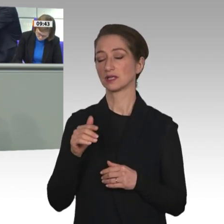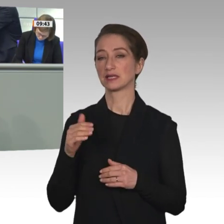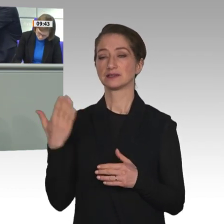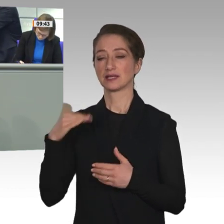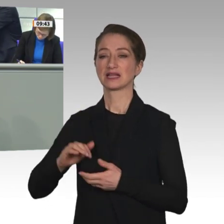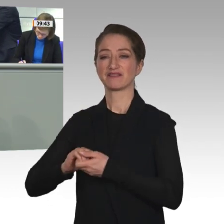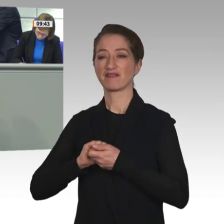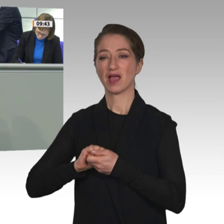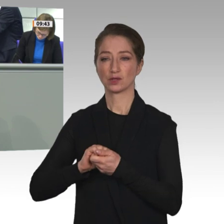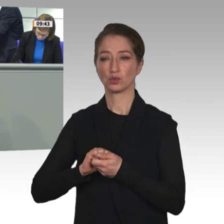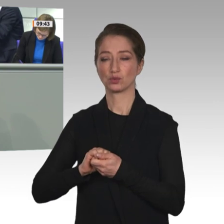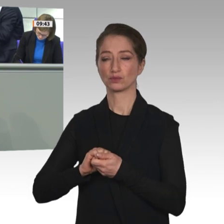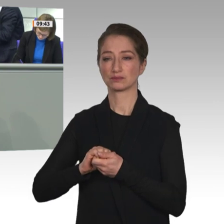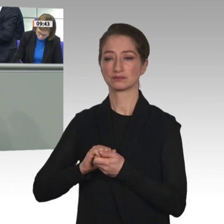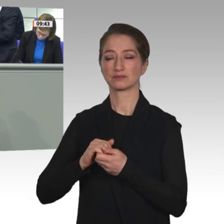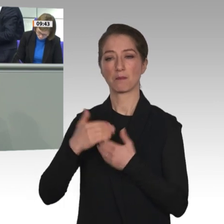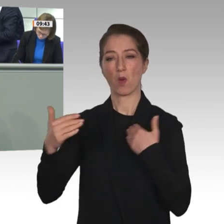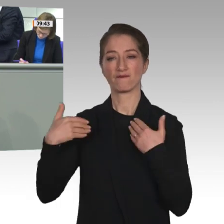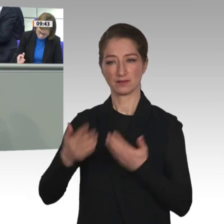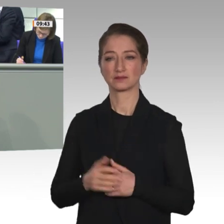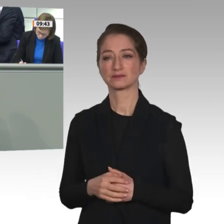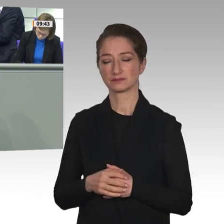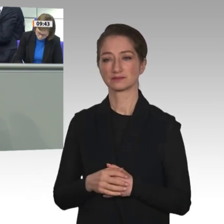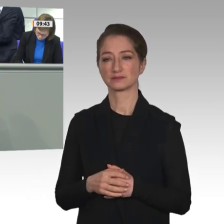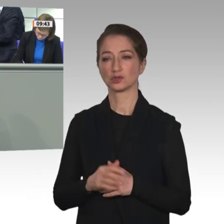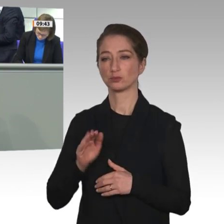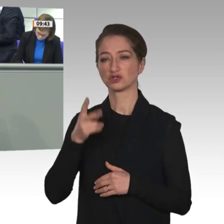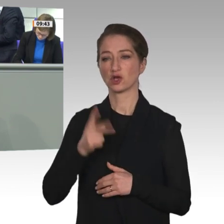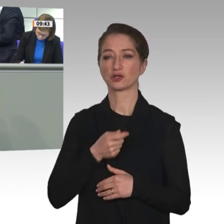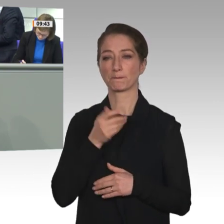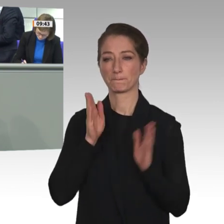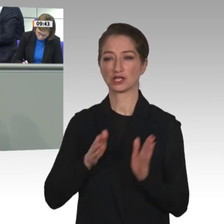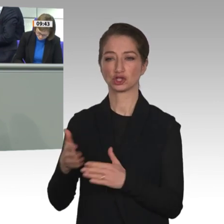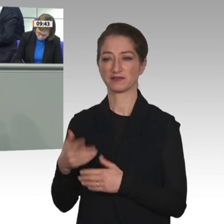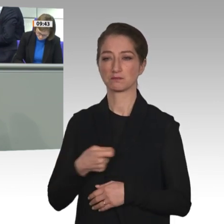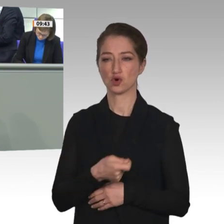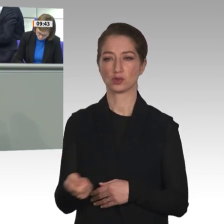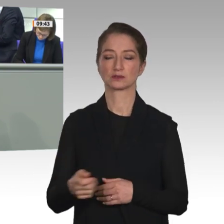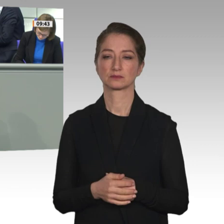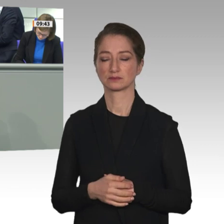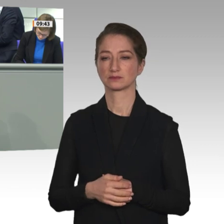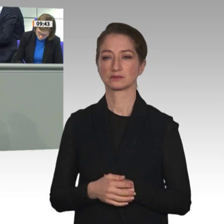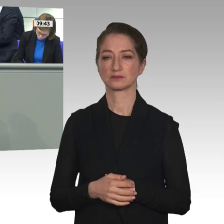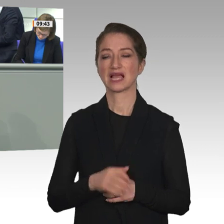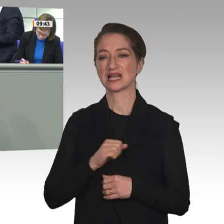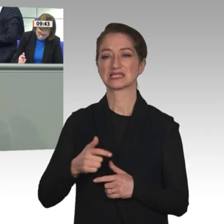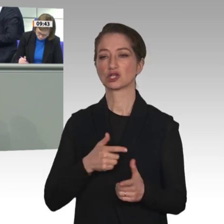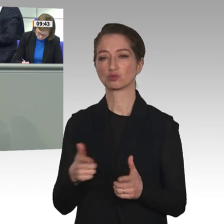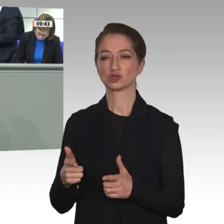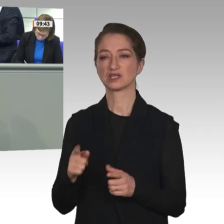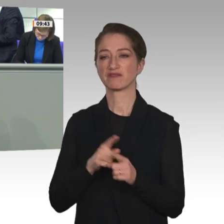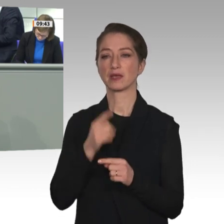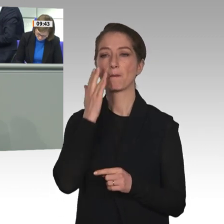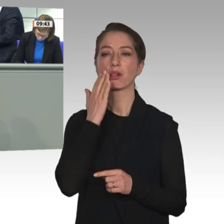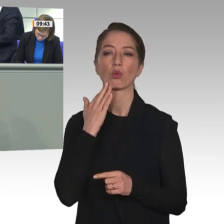Wiedervereinigung in Deutschland ermordet. Die Blutspur des Rechtsterrorismus zieht sich seit Jahrzehnten durch Deutschland. Und das ist widerlich,